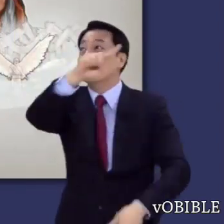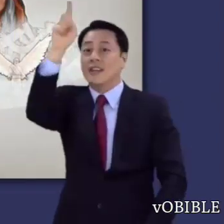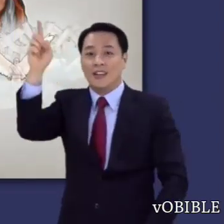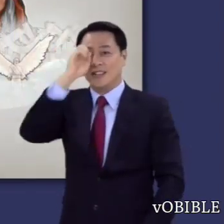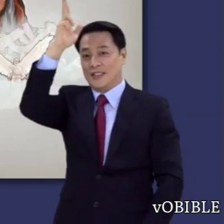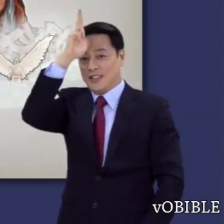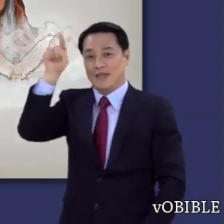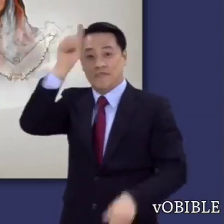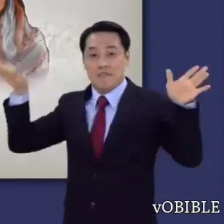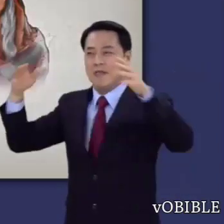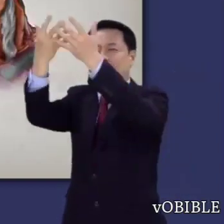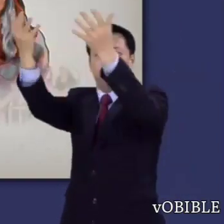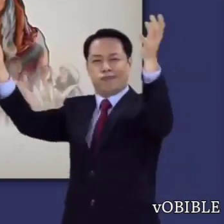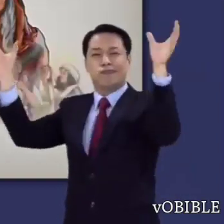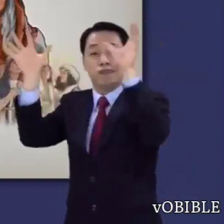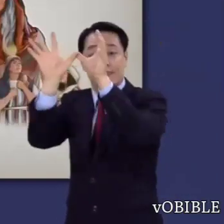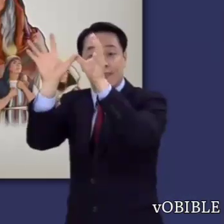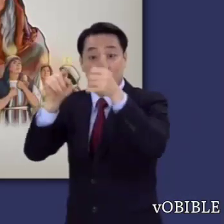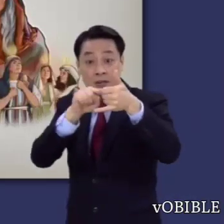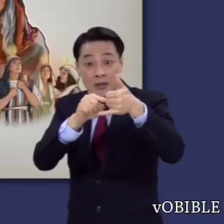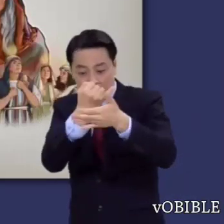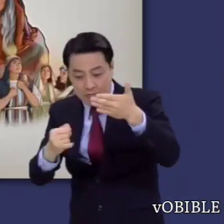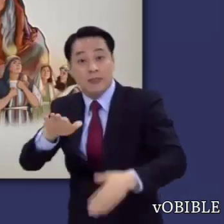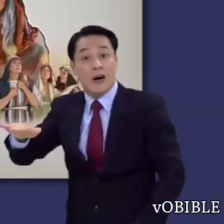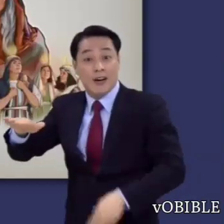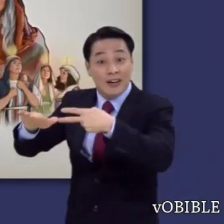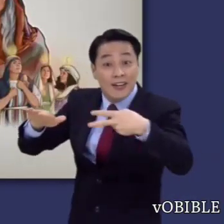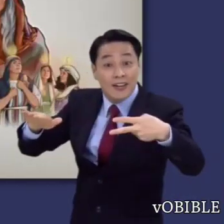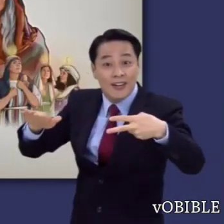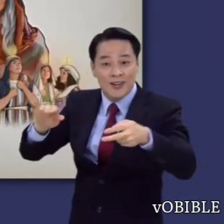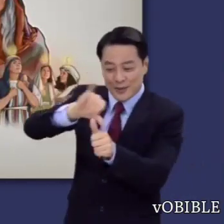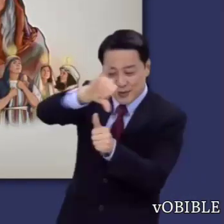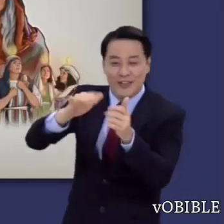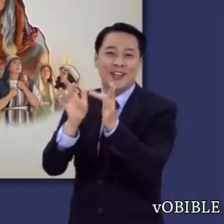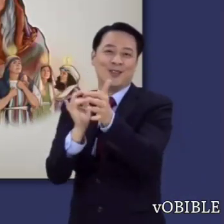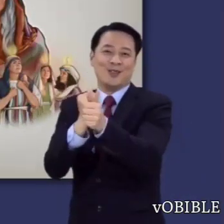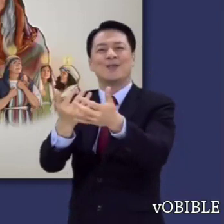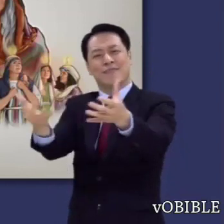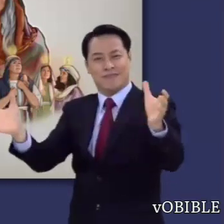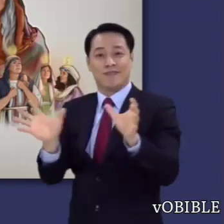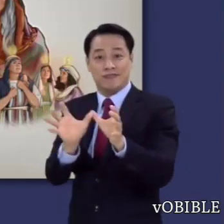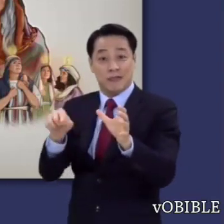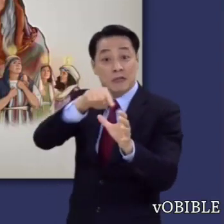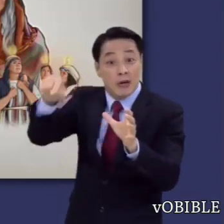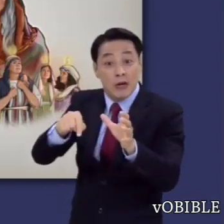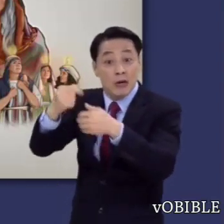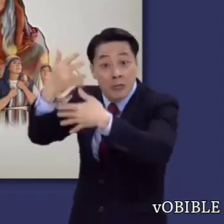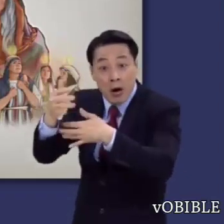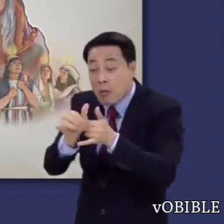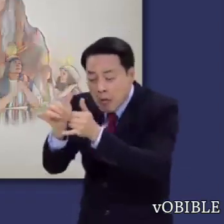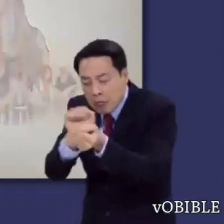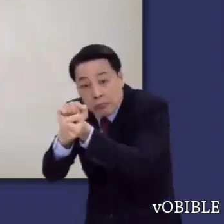部分。以撒象征受上帝任命去天上的基督徒， 他们是上帝的儿子，是自由